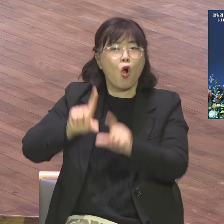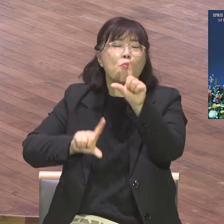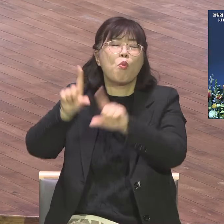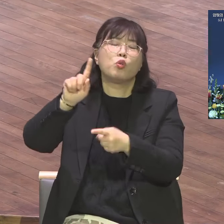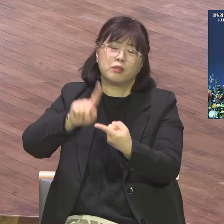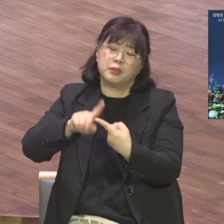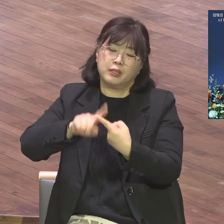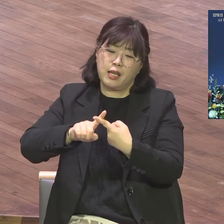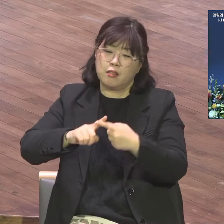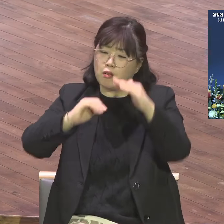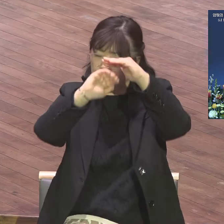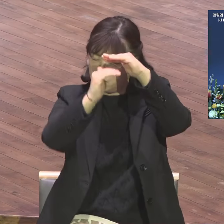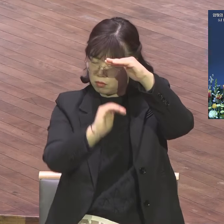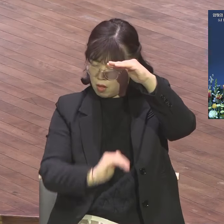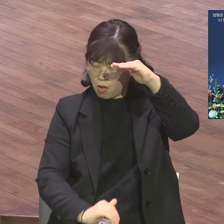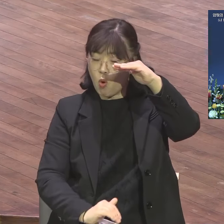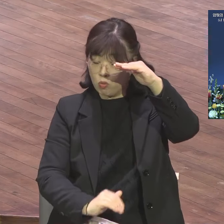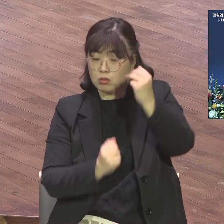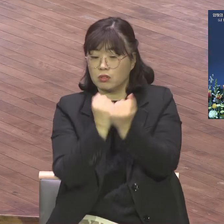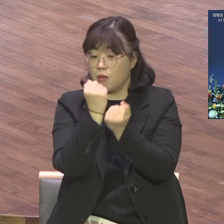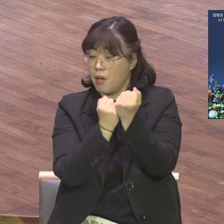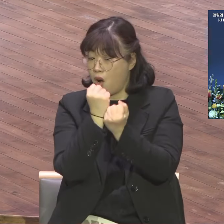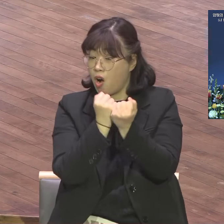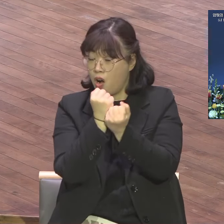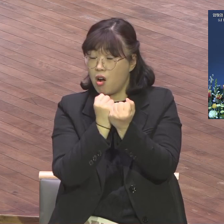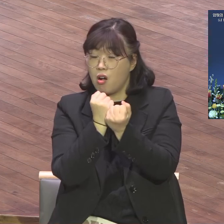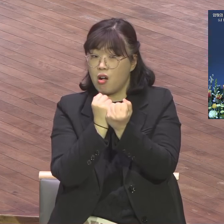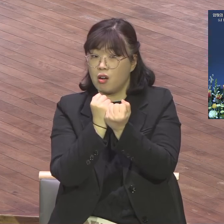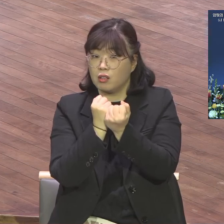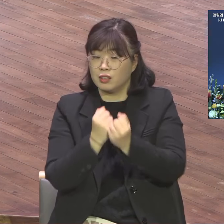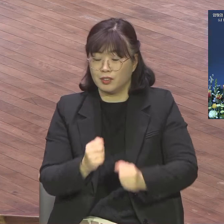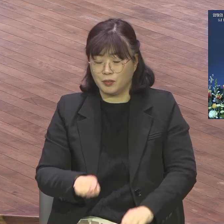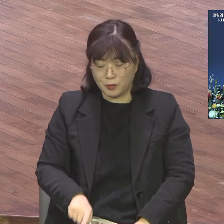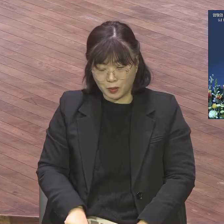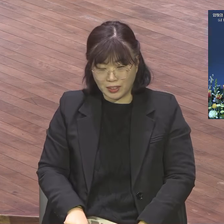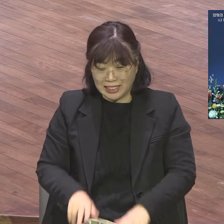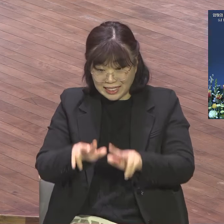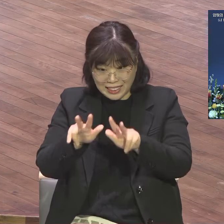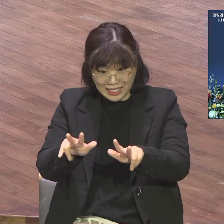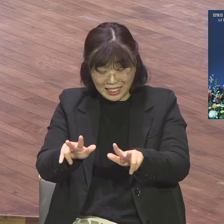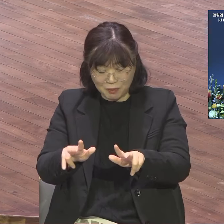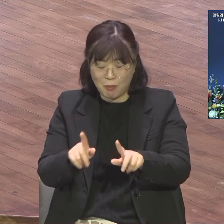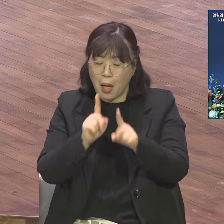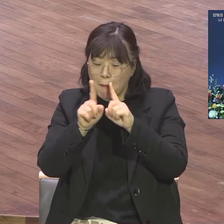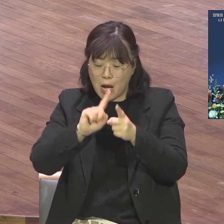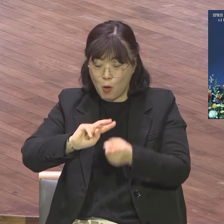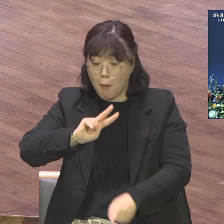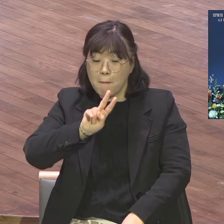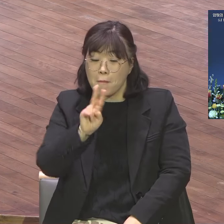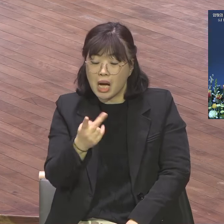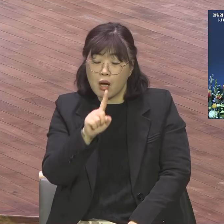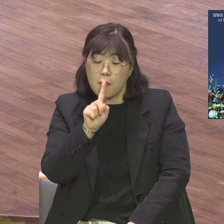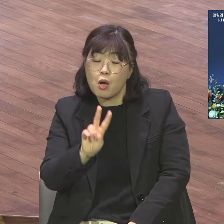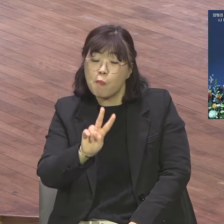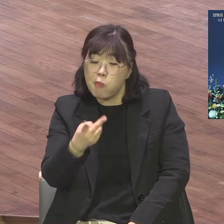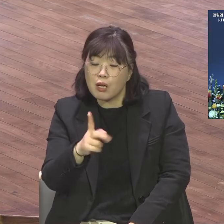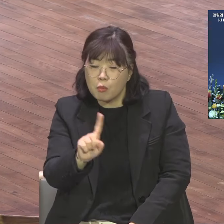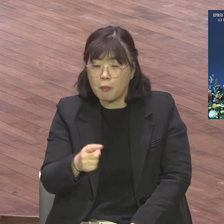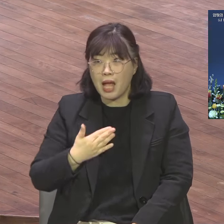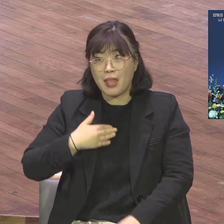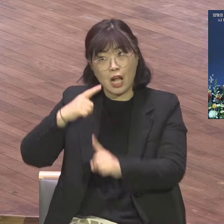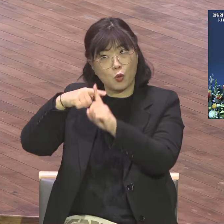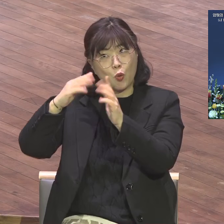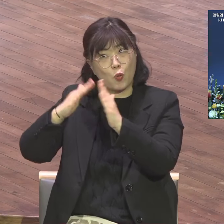그걸 표현을 잘하고 있잖아요. 어떤 영적 자세로 교회에 와야 될 것이냐? 이 구약 시대에 택함